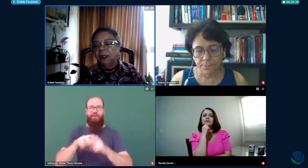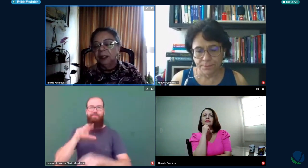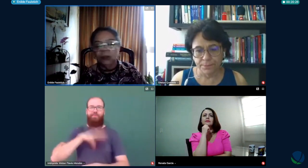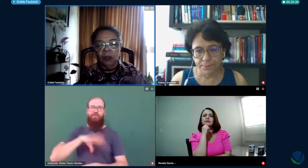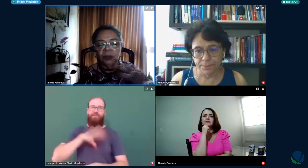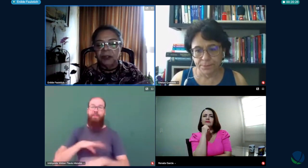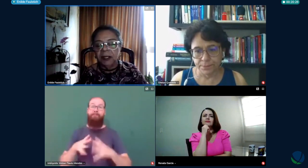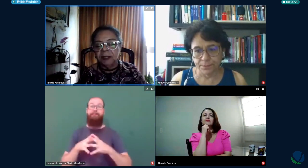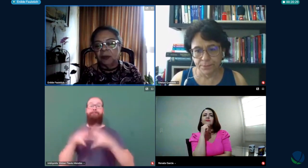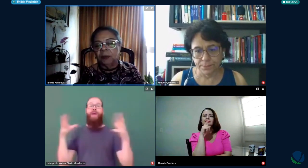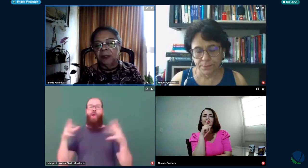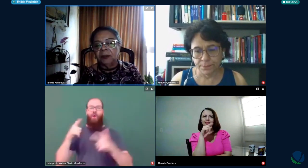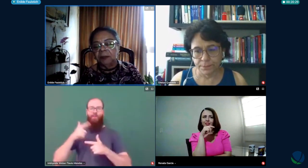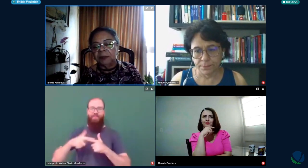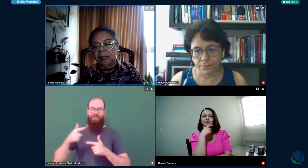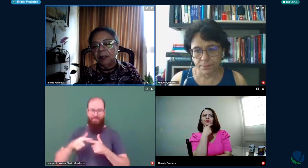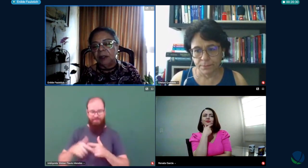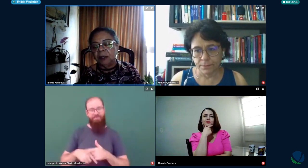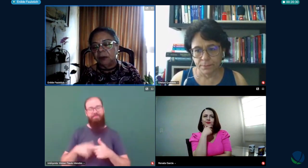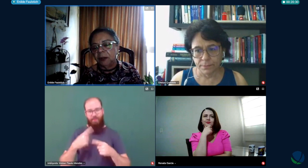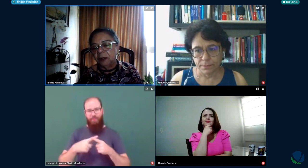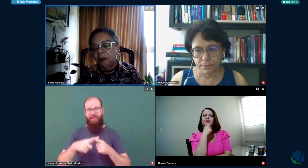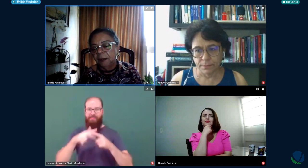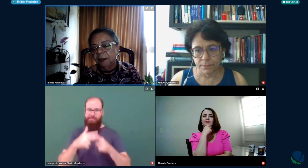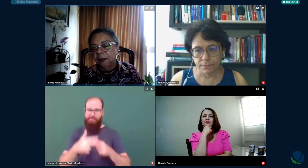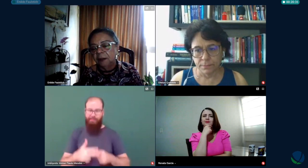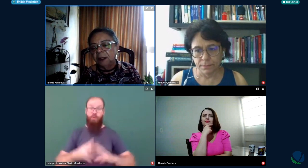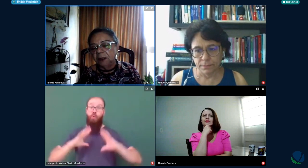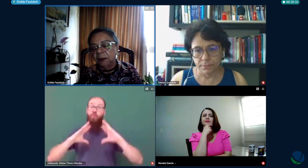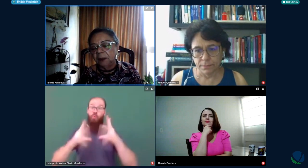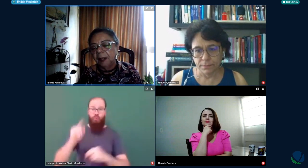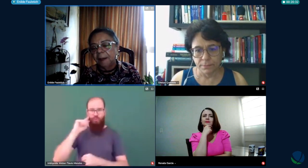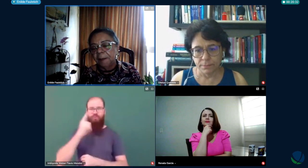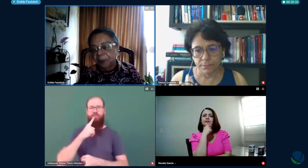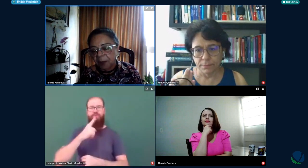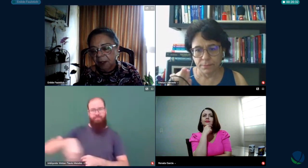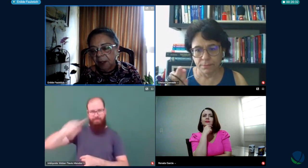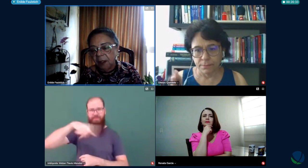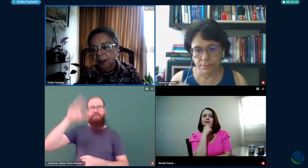refaz. Todos eles comigo sabem disso. Então,